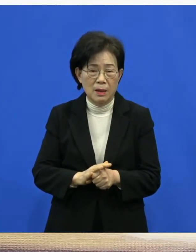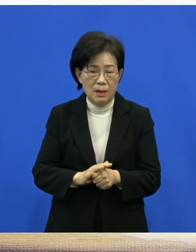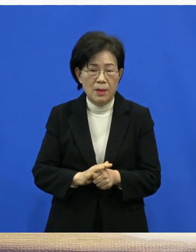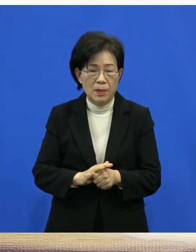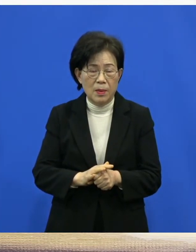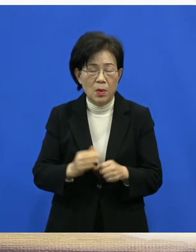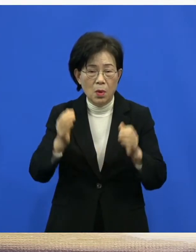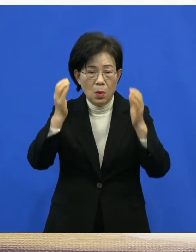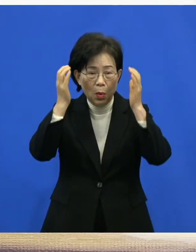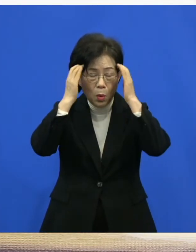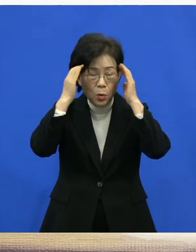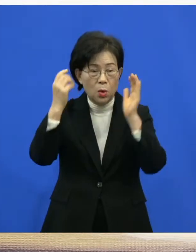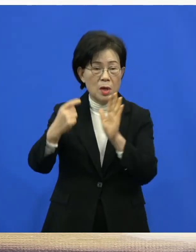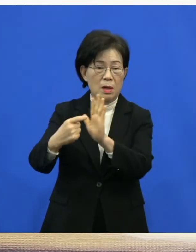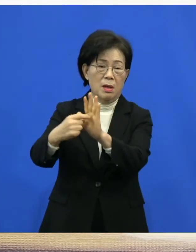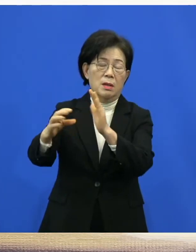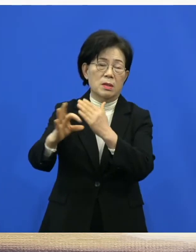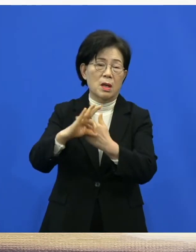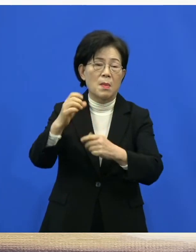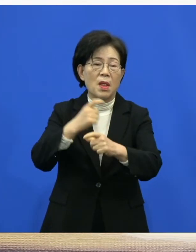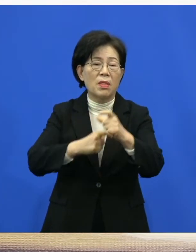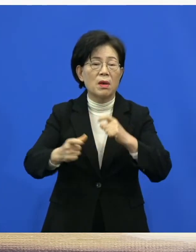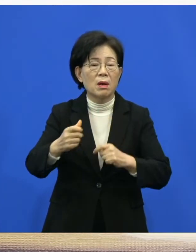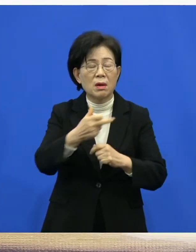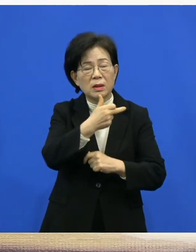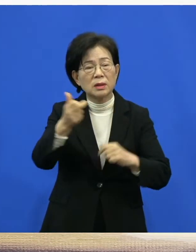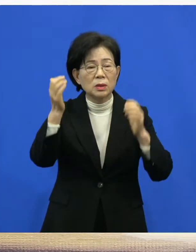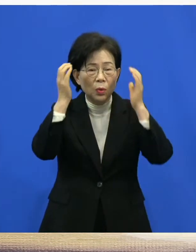여러분, 고통을 거절하면 더 큰 고통이 찾아옵니다.